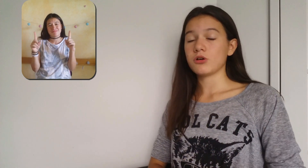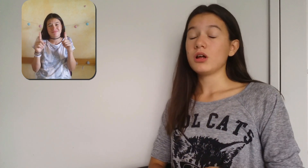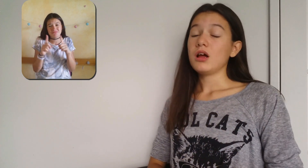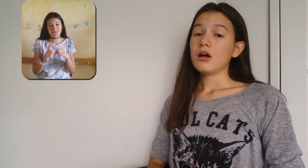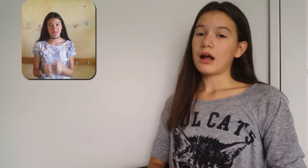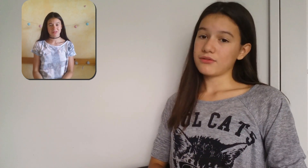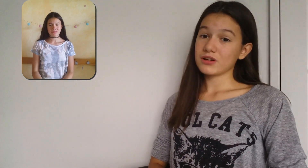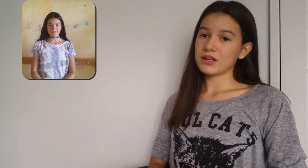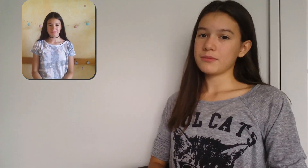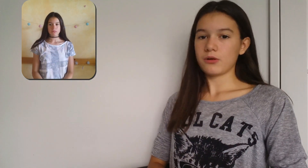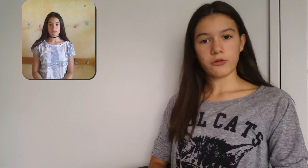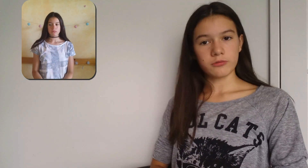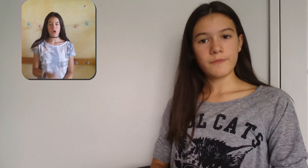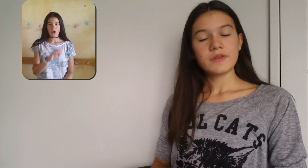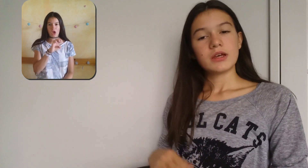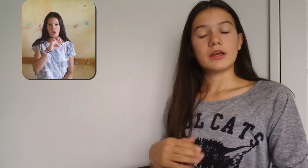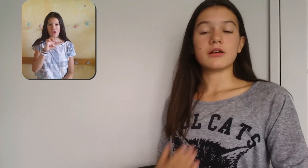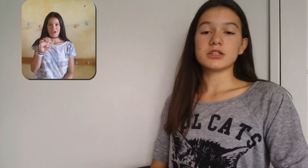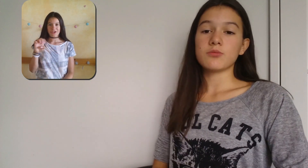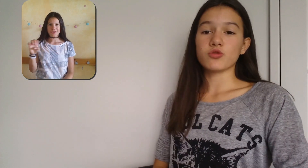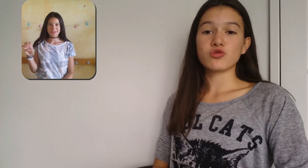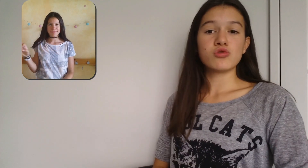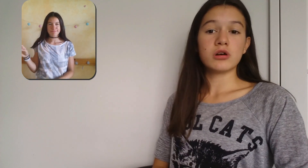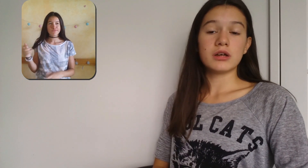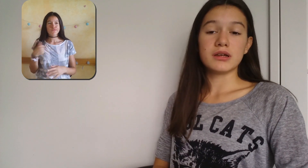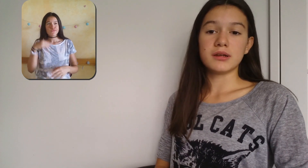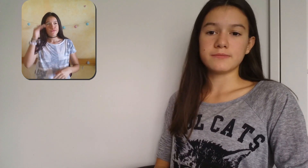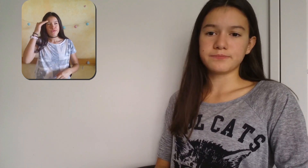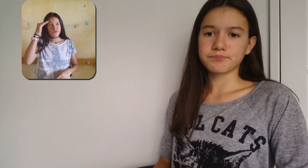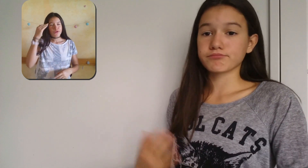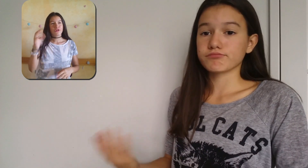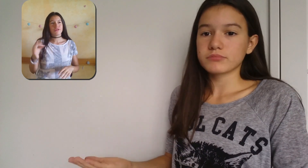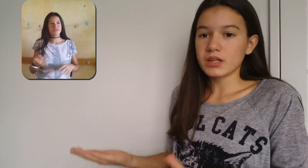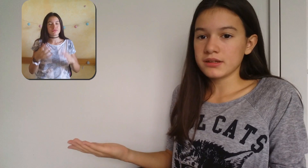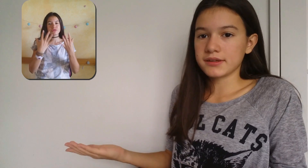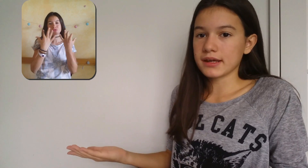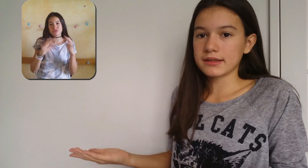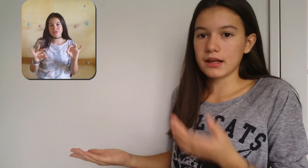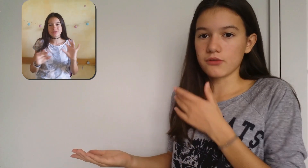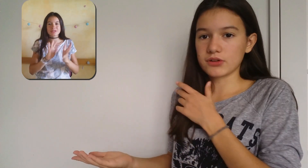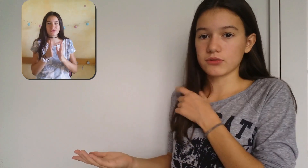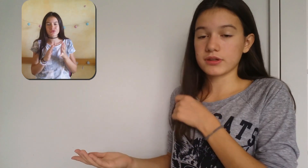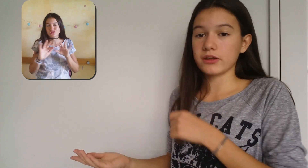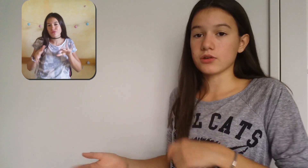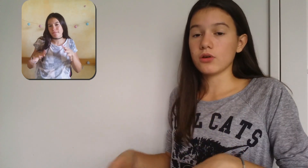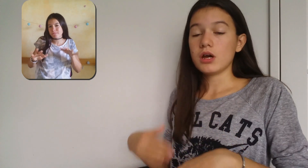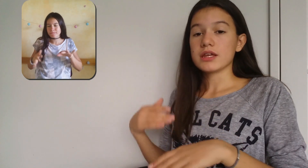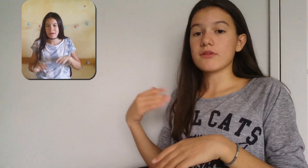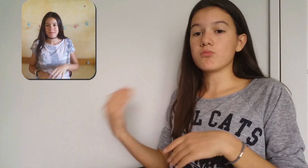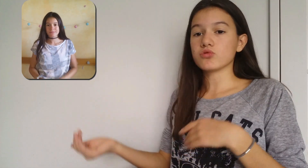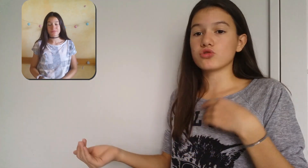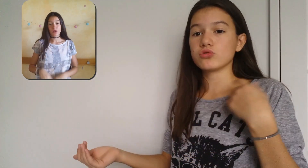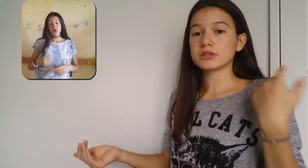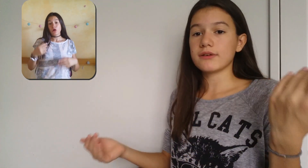pas seulement à la fin de l'année malheureusement, et leur dire bonjour, et ça s'arrêtait là en fait. Donc c'est à dire qu'il